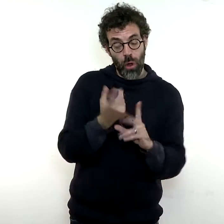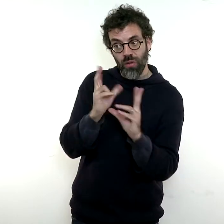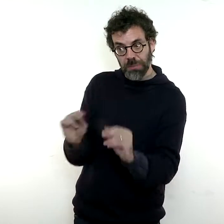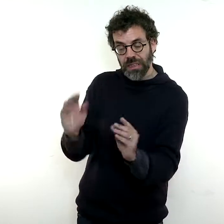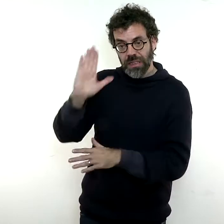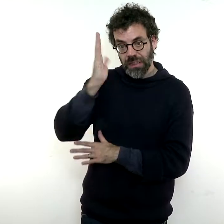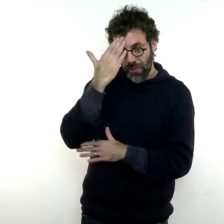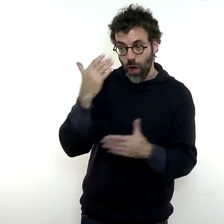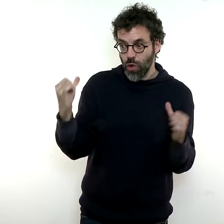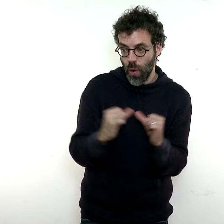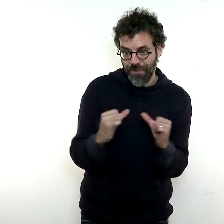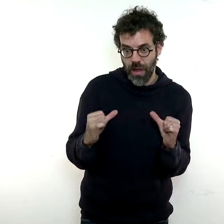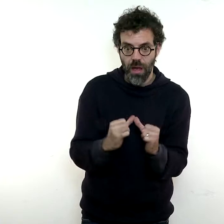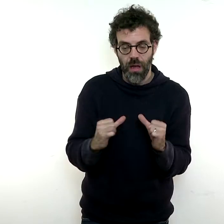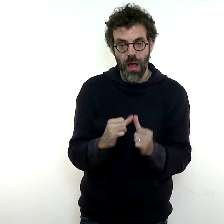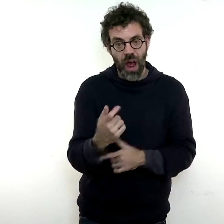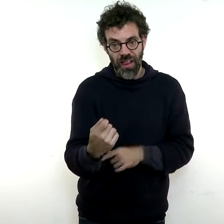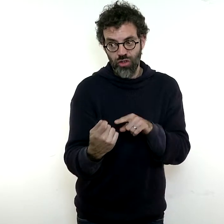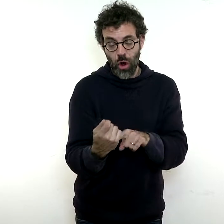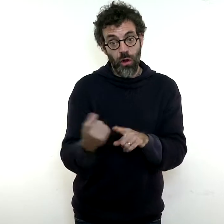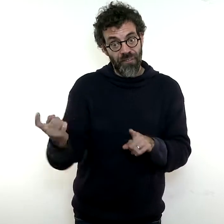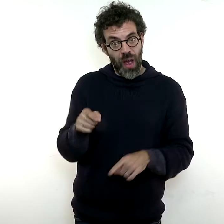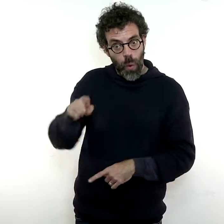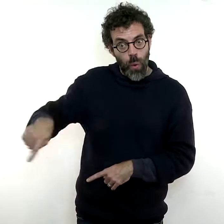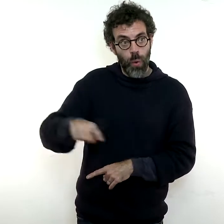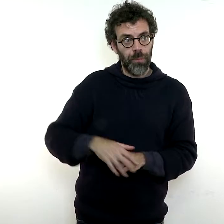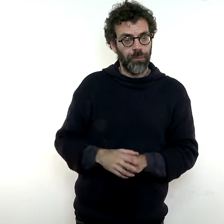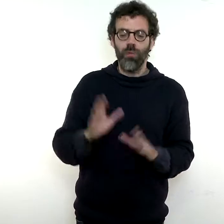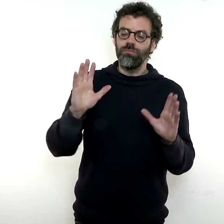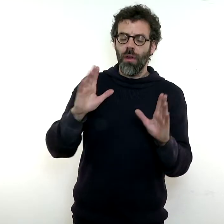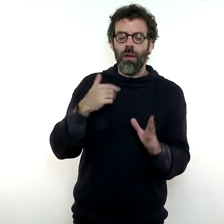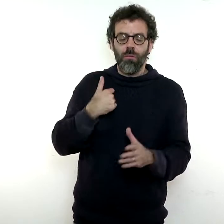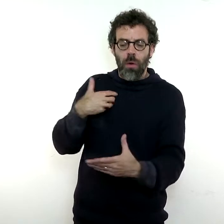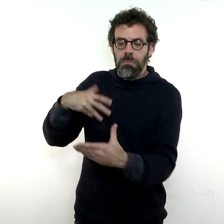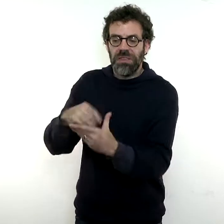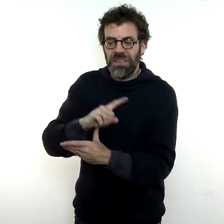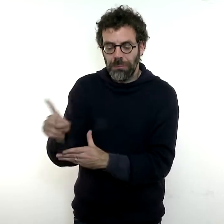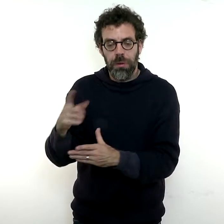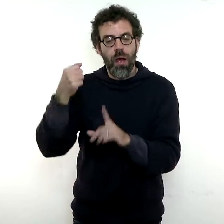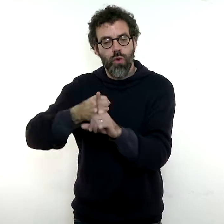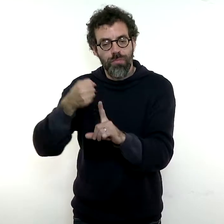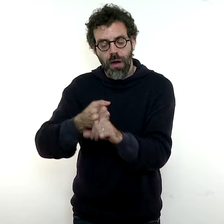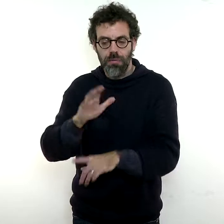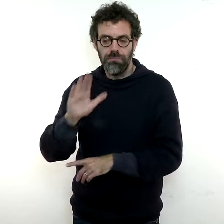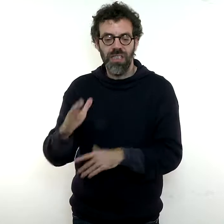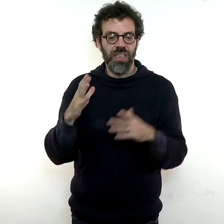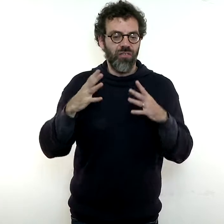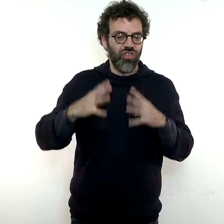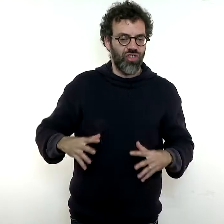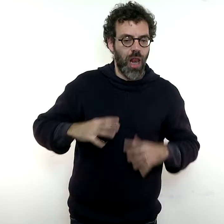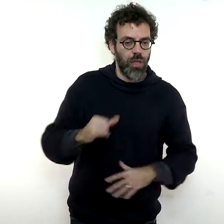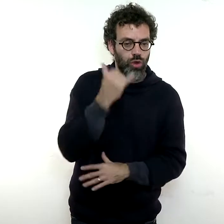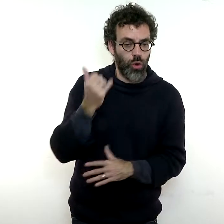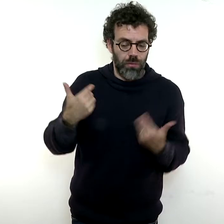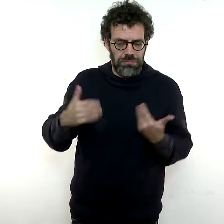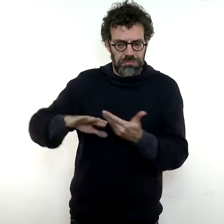contexte national, et sans vouloir préempter le combat des Gilets jaunes, parce qu'il leur appartient et je ne me permettrai pas de le faire. Mais c'est quelque chose qui est